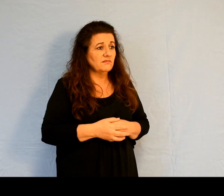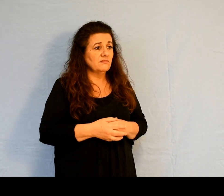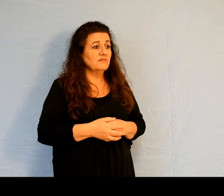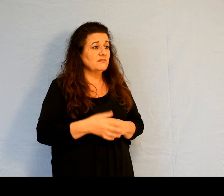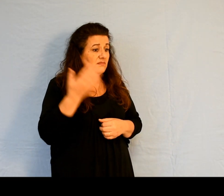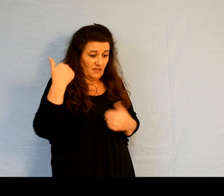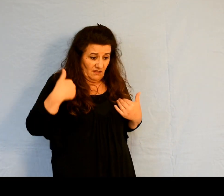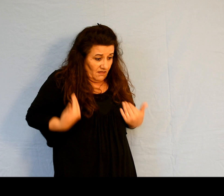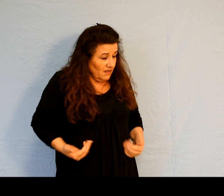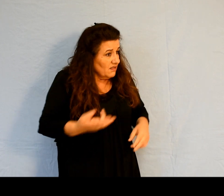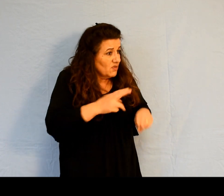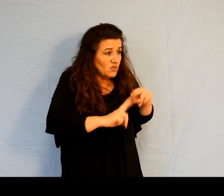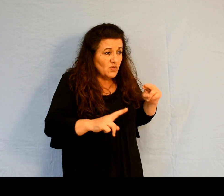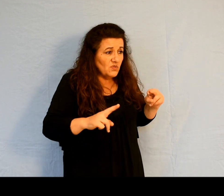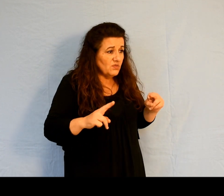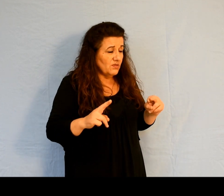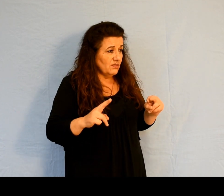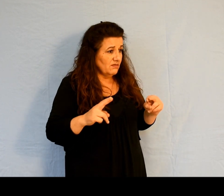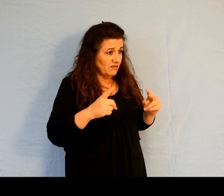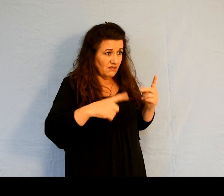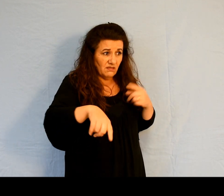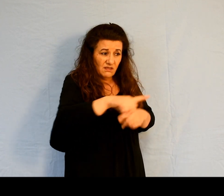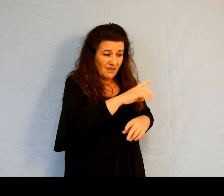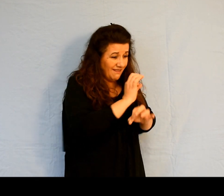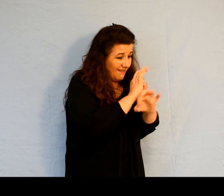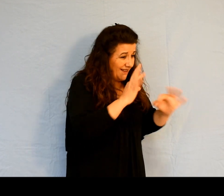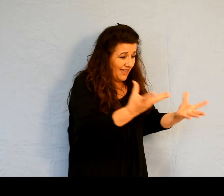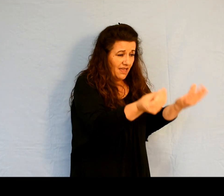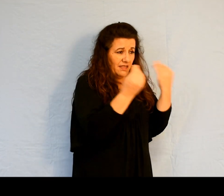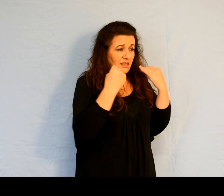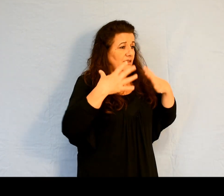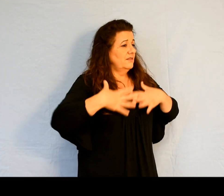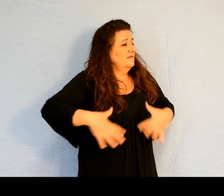J'étais nu, et vous ne m'avez pas habillé.